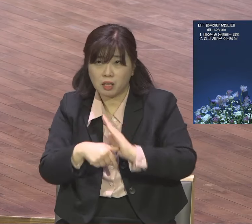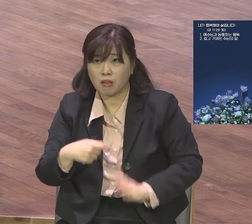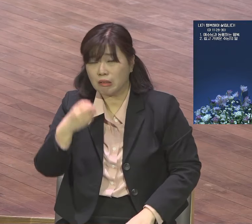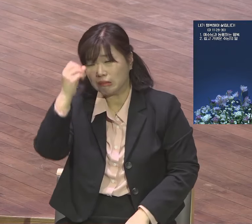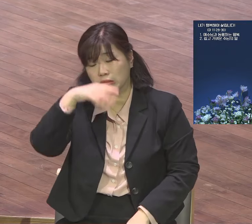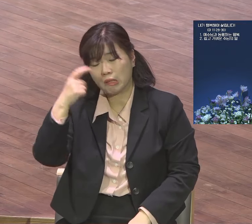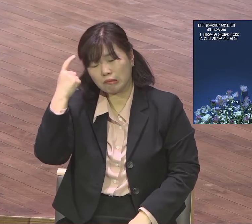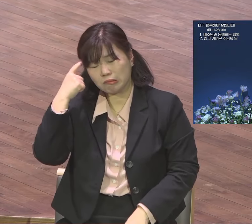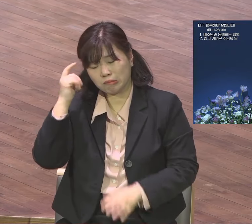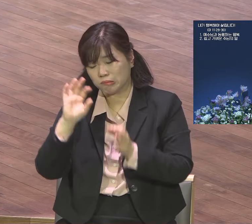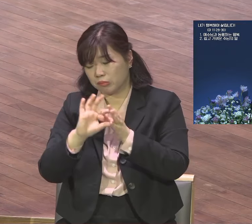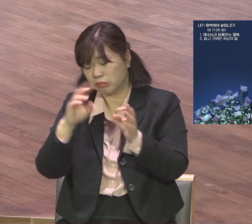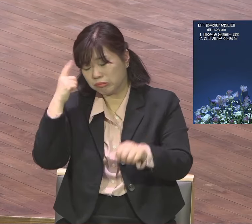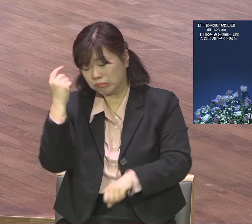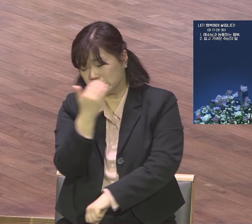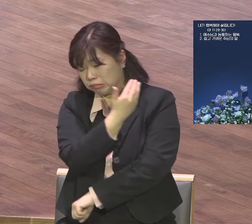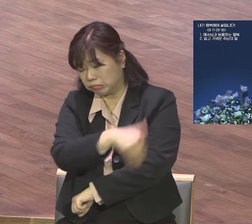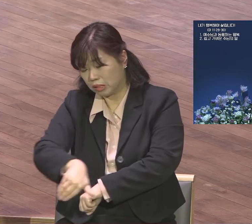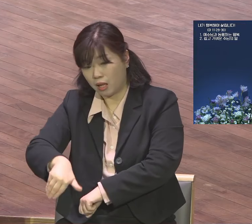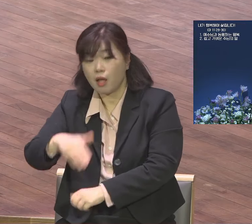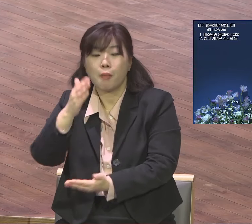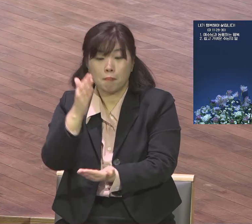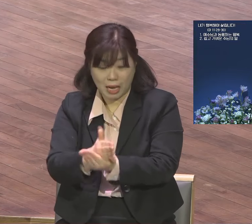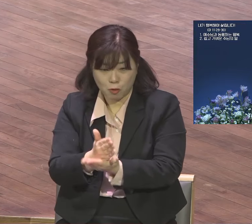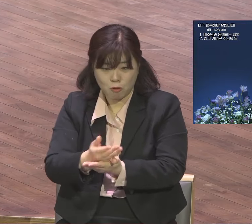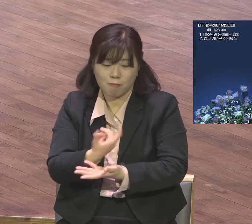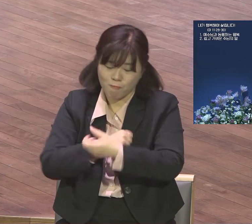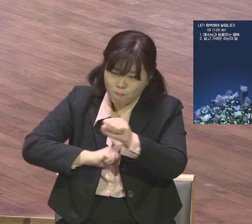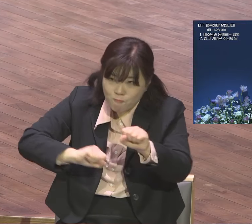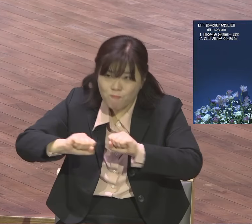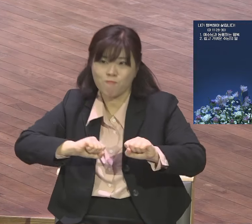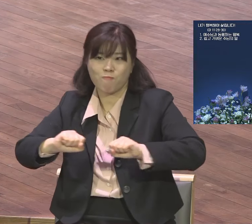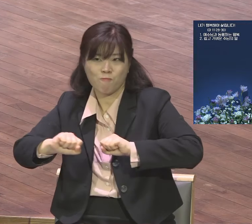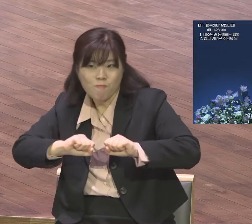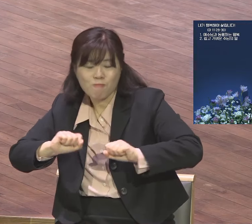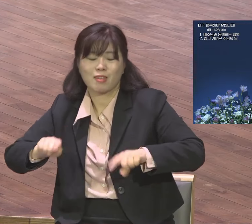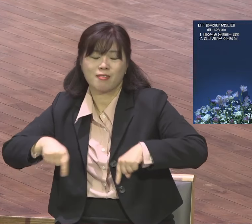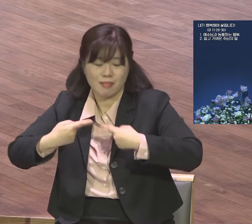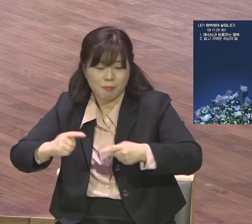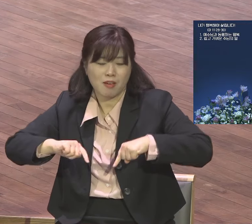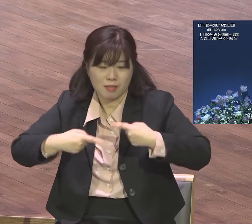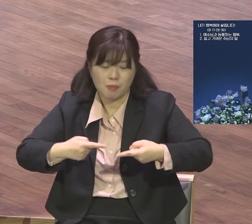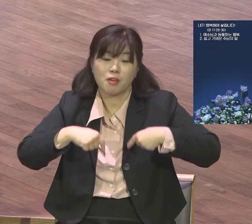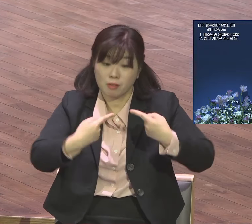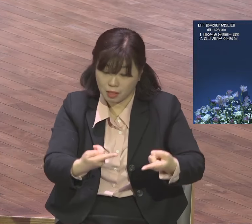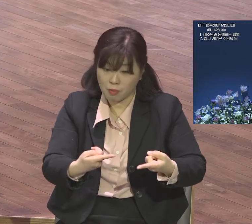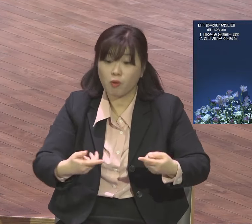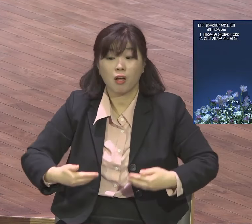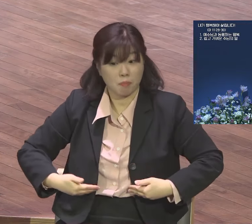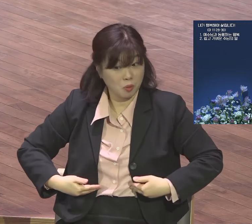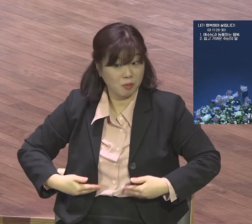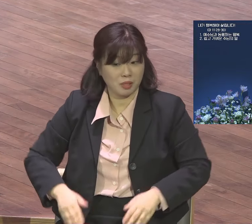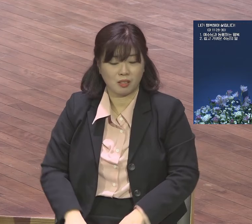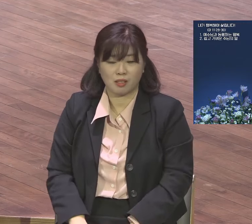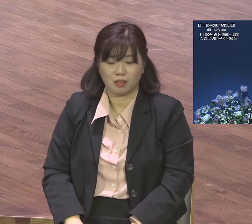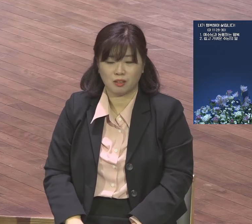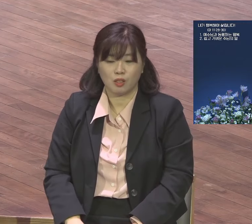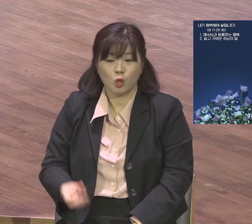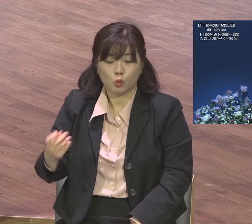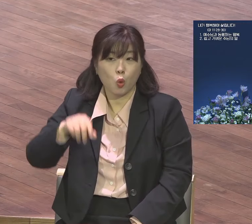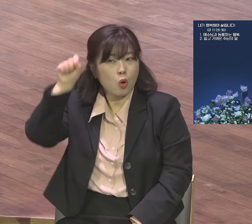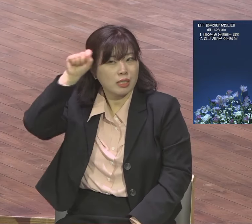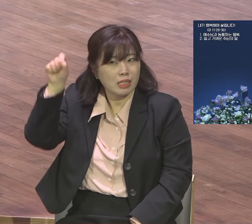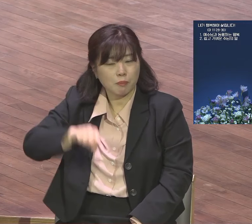교회가 진행하는 선교축제에 적극적으로 참여하는 것입니다. 다음 주부터 진행되는 특별 새벽